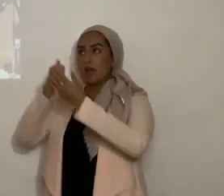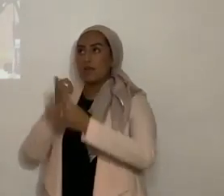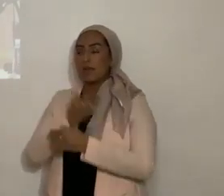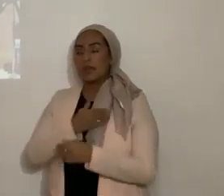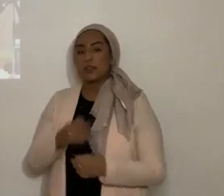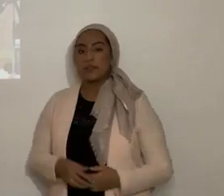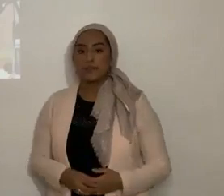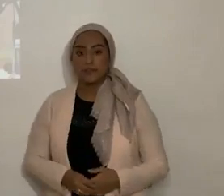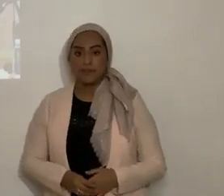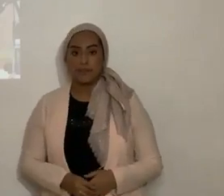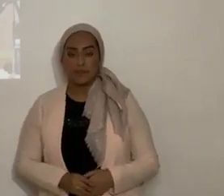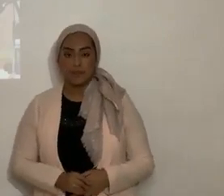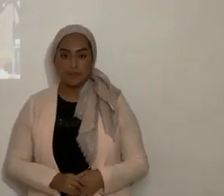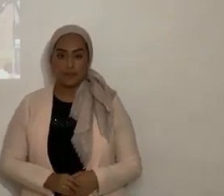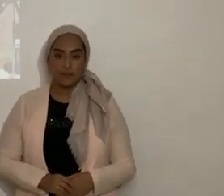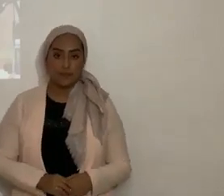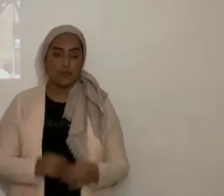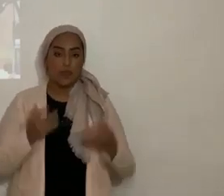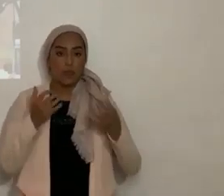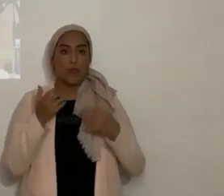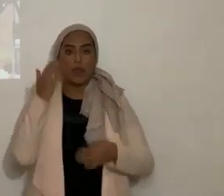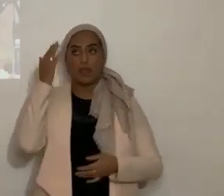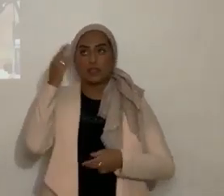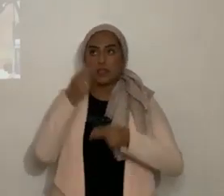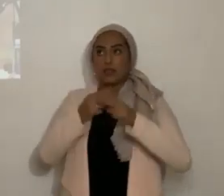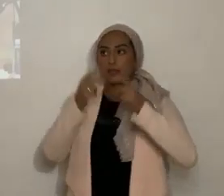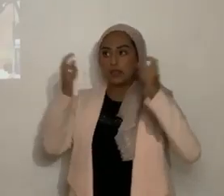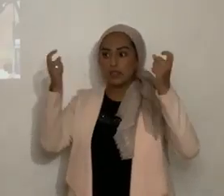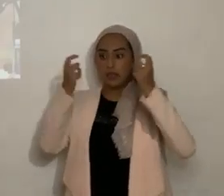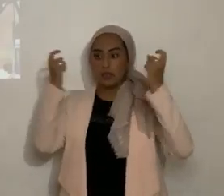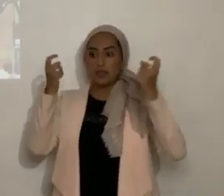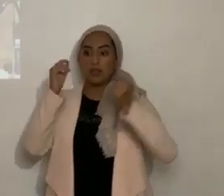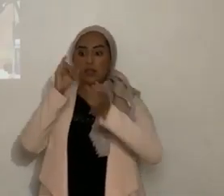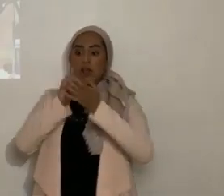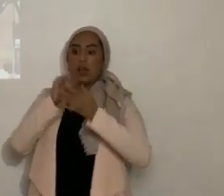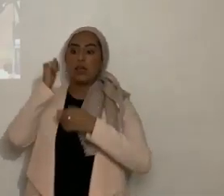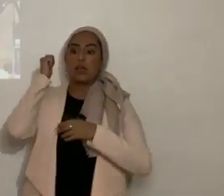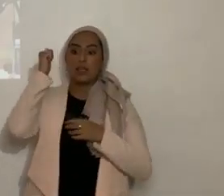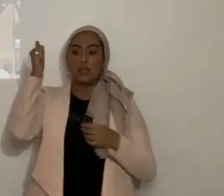favor. Queremos que su nombre sea exaltado, que Él